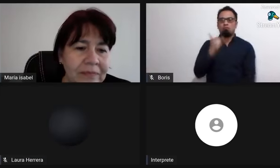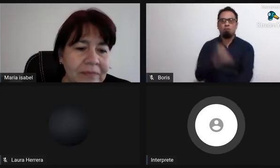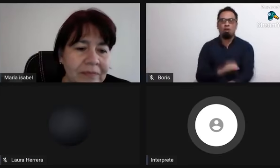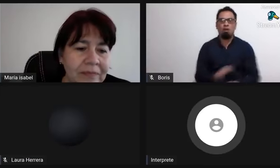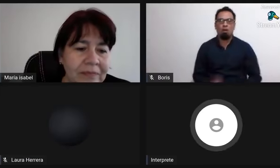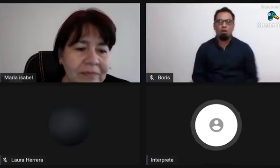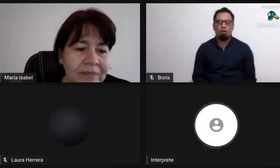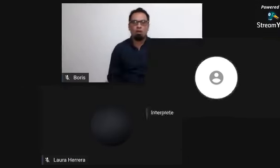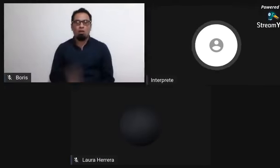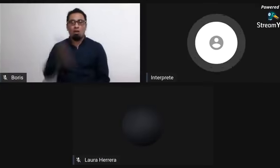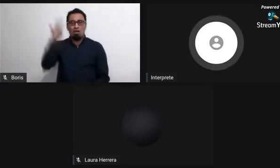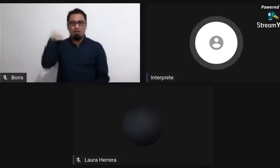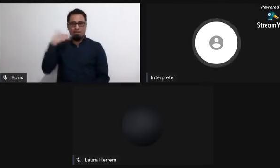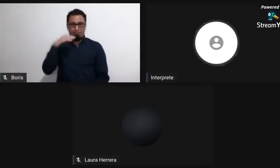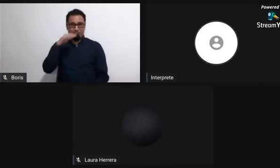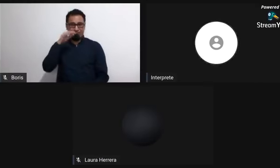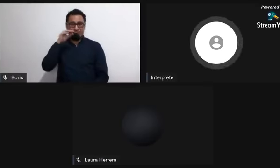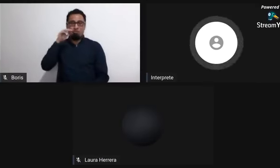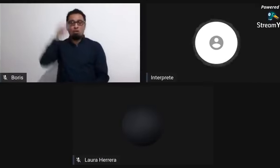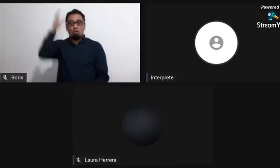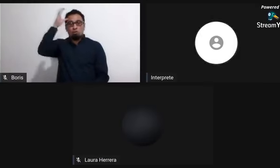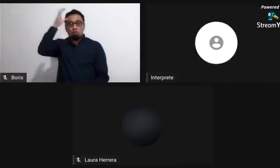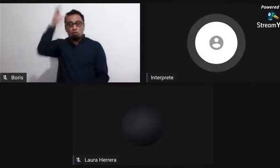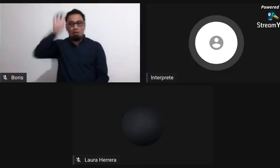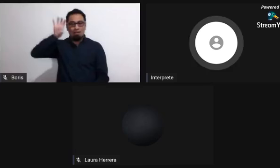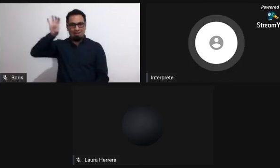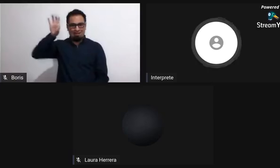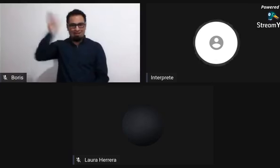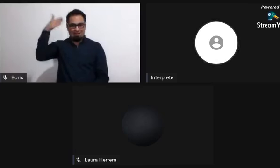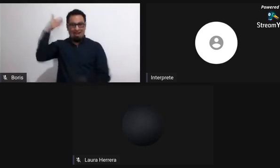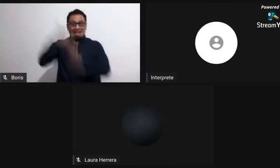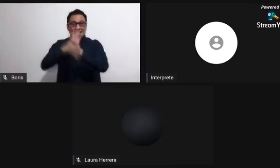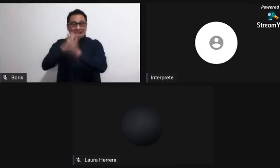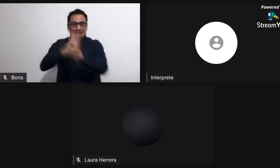Claro que sí, claro que sí. ¿Qué sucedía?